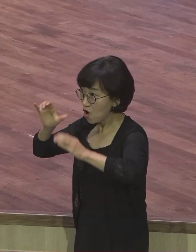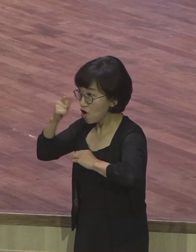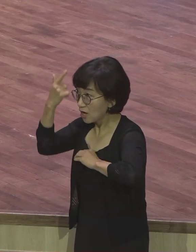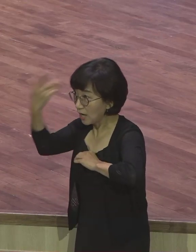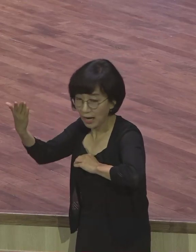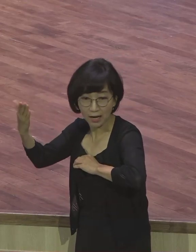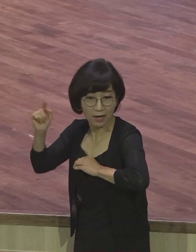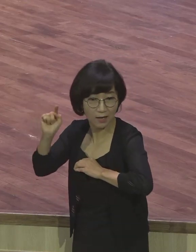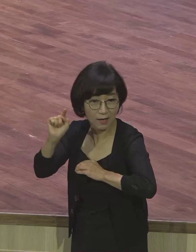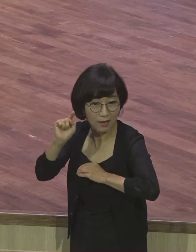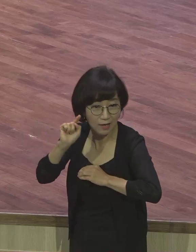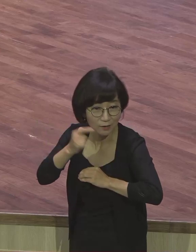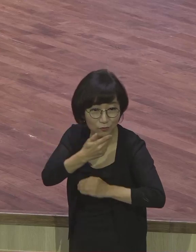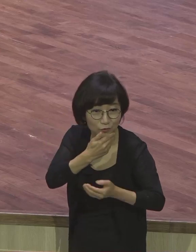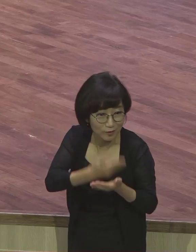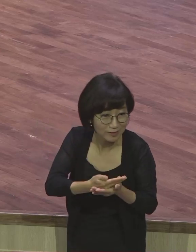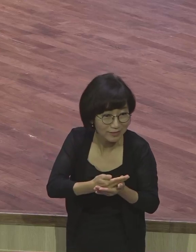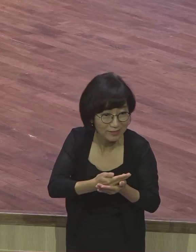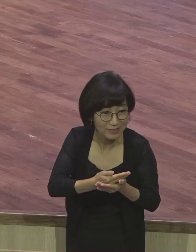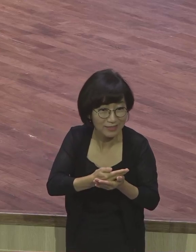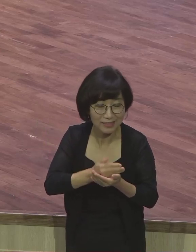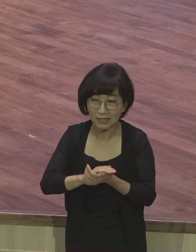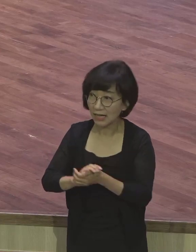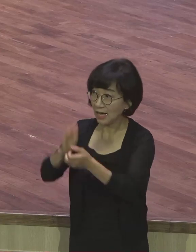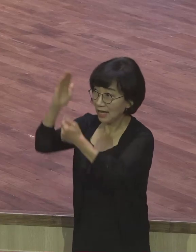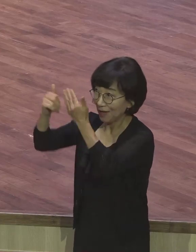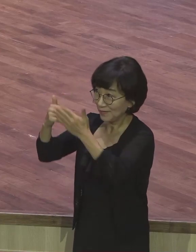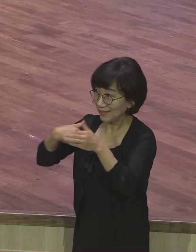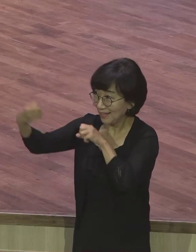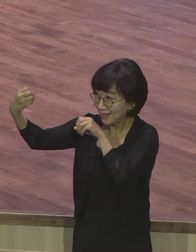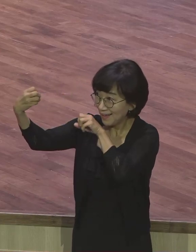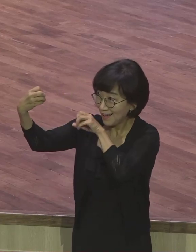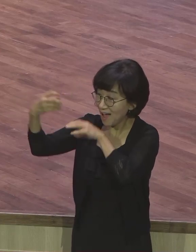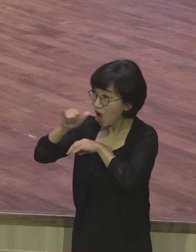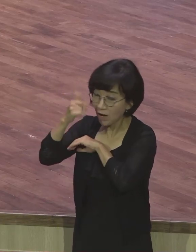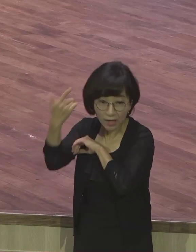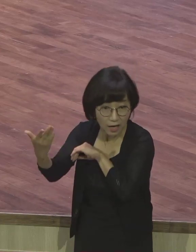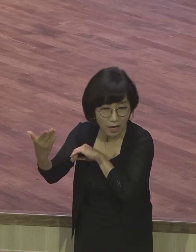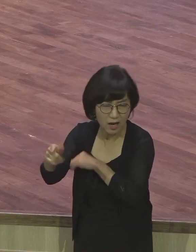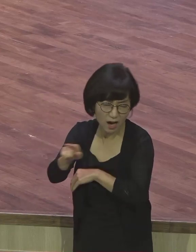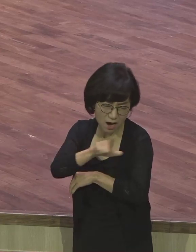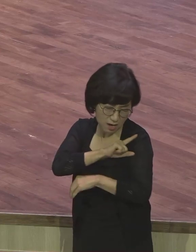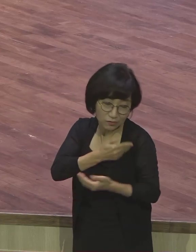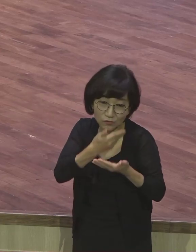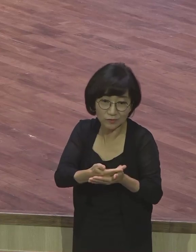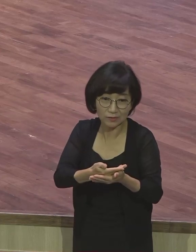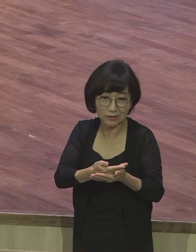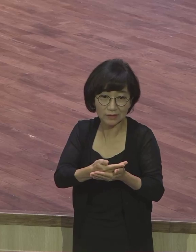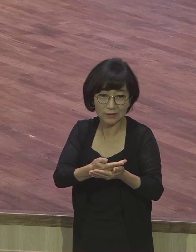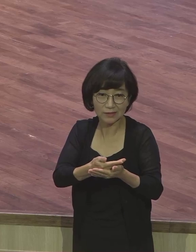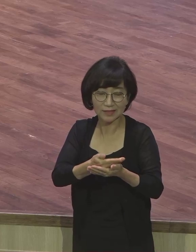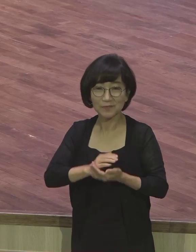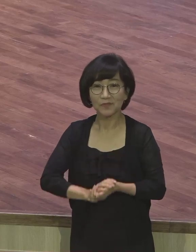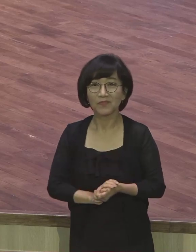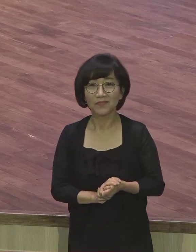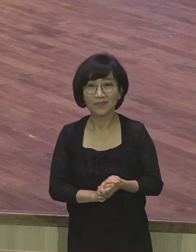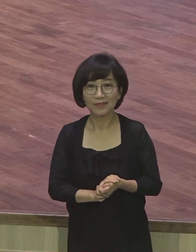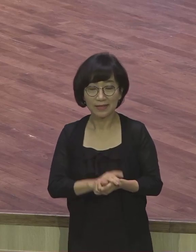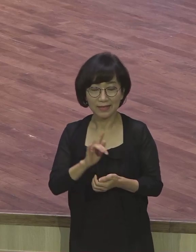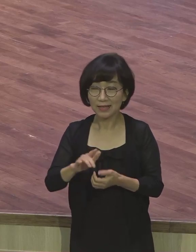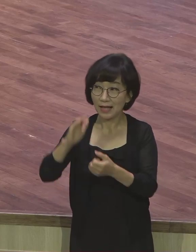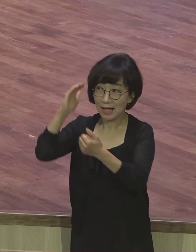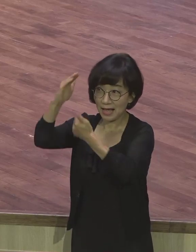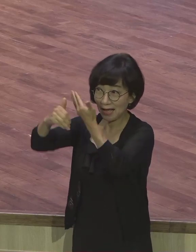했나 이겁니다. 하나님과 내가 지금 소통되고 있냐? 최우선순위. 이게 예배예요.